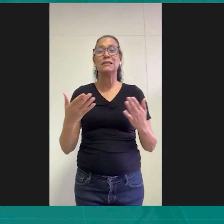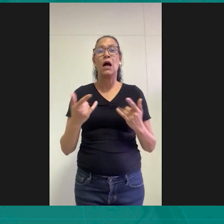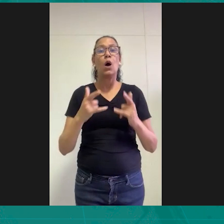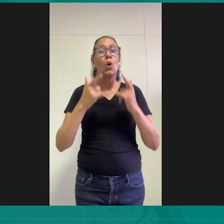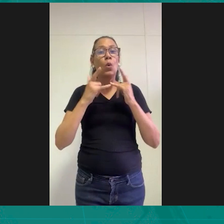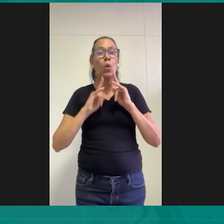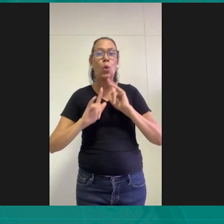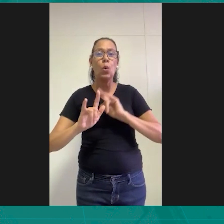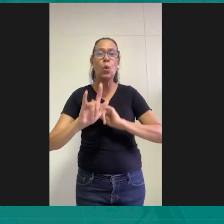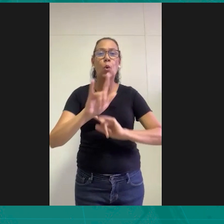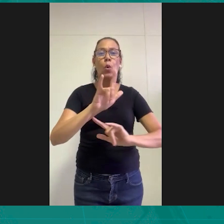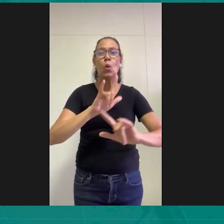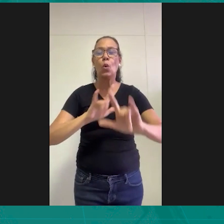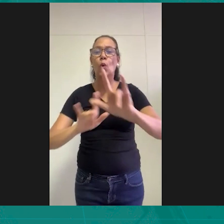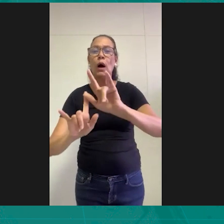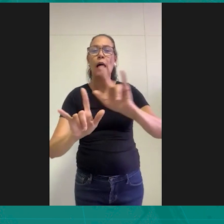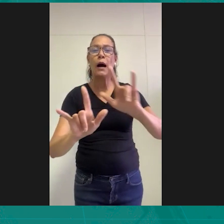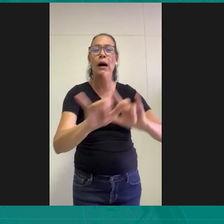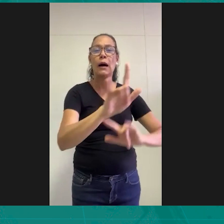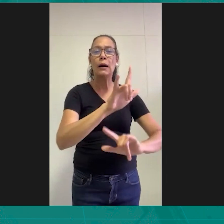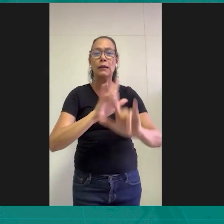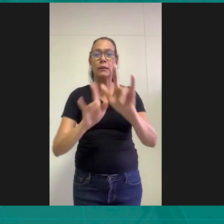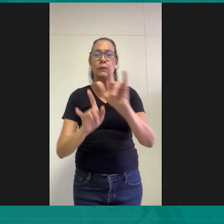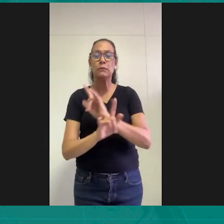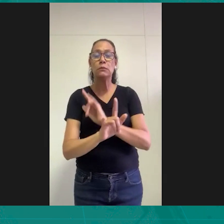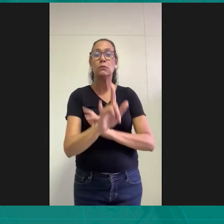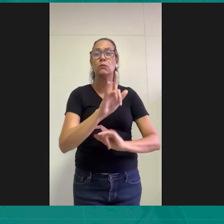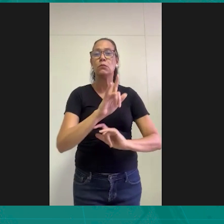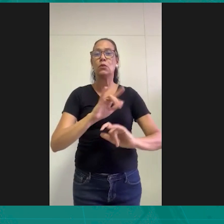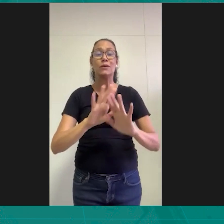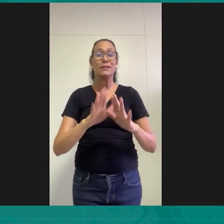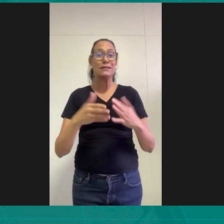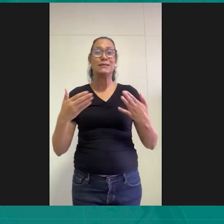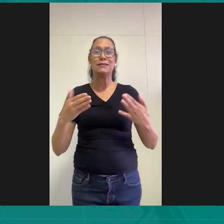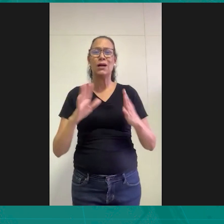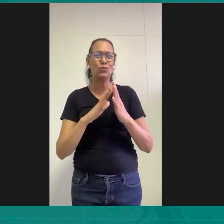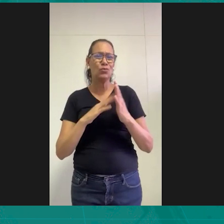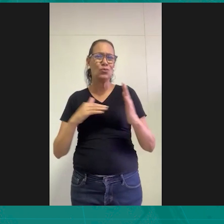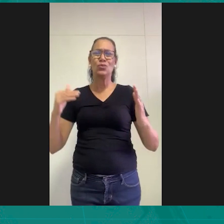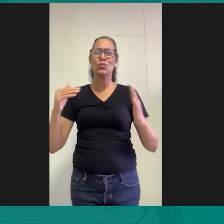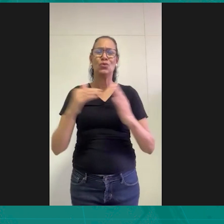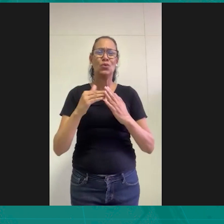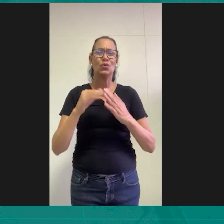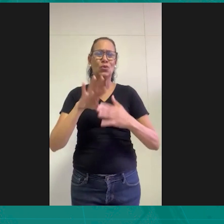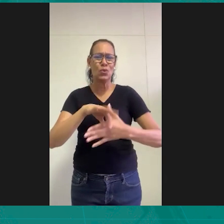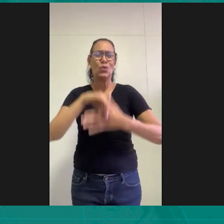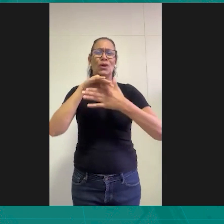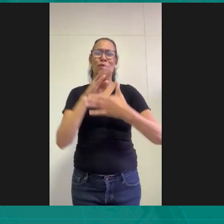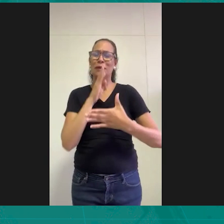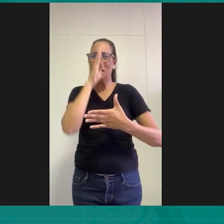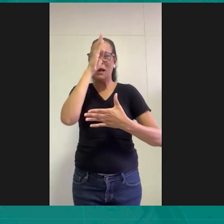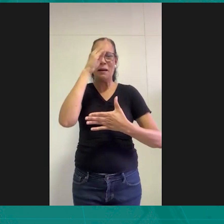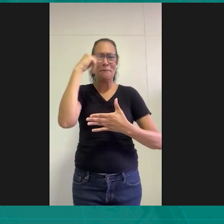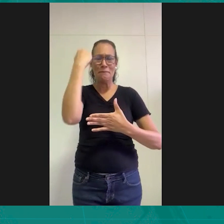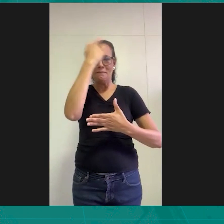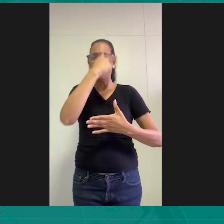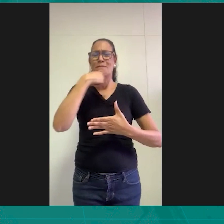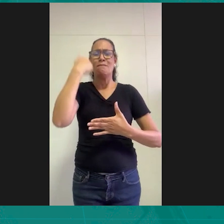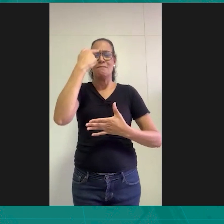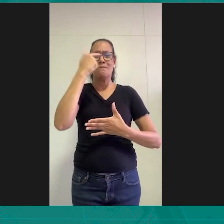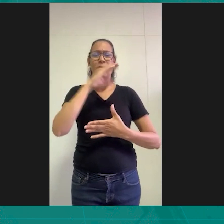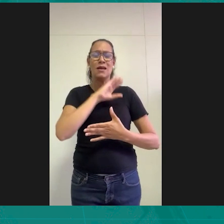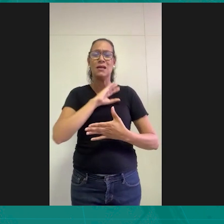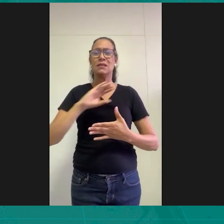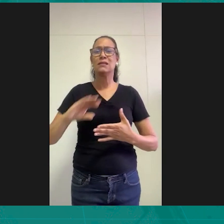é a cabeça, Cristo, de quem todo o corpo, bem ajustado e consolidado, pelo auxílio de toda